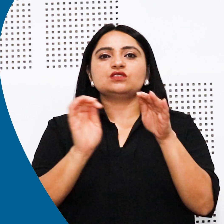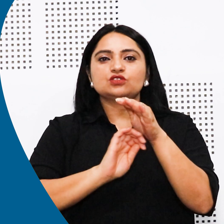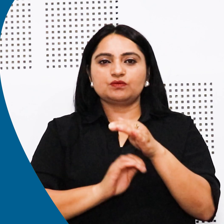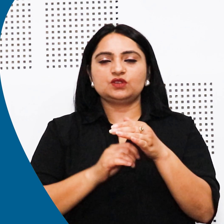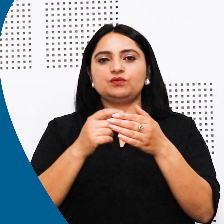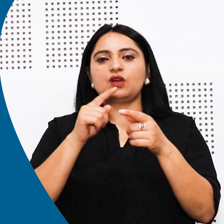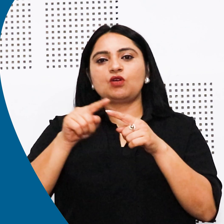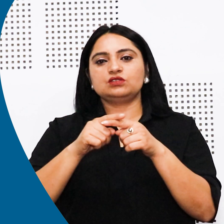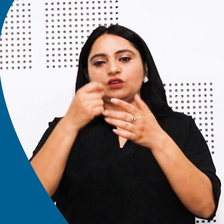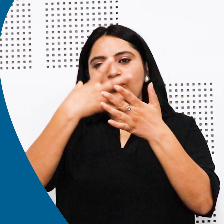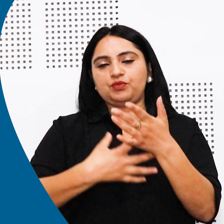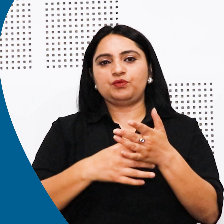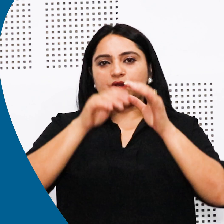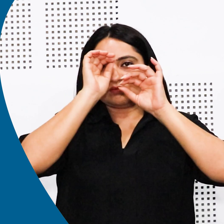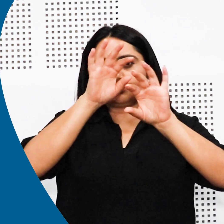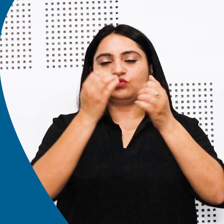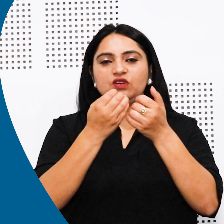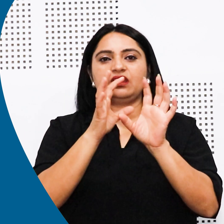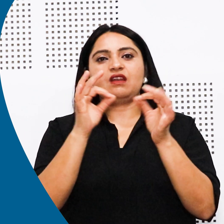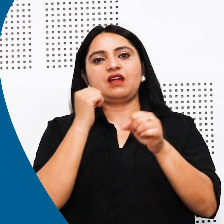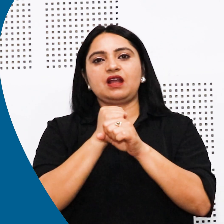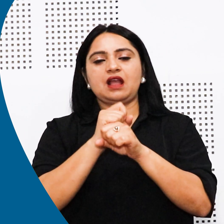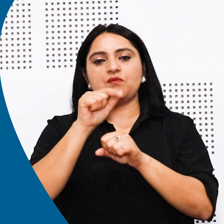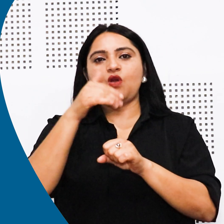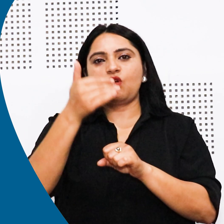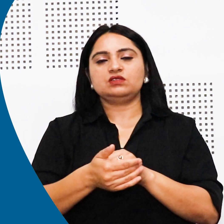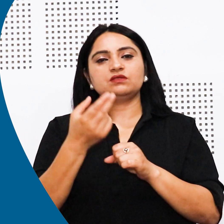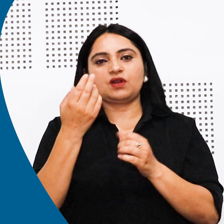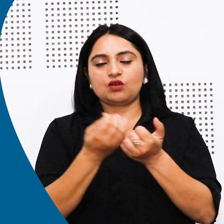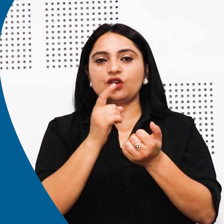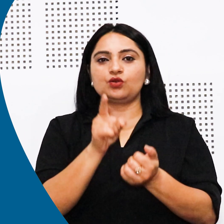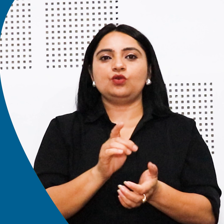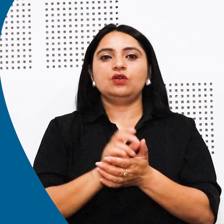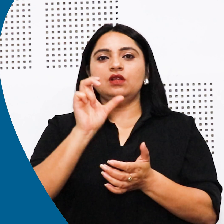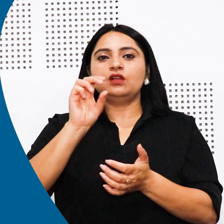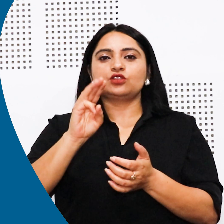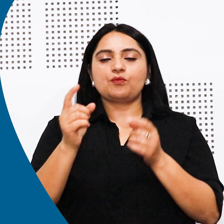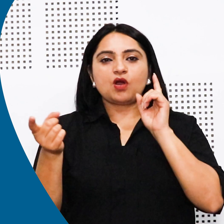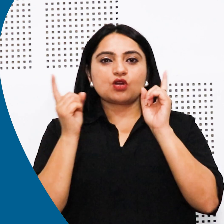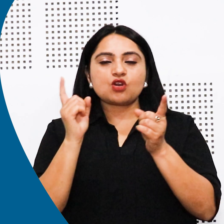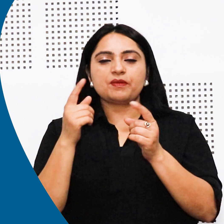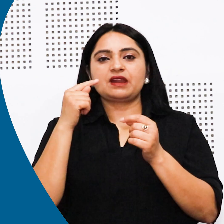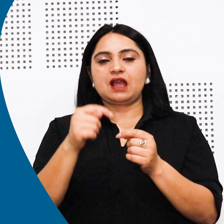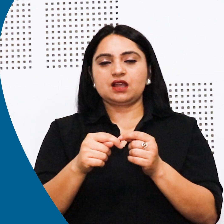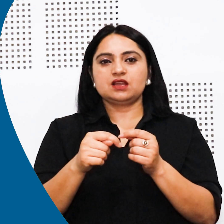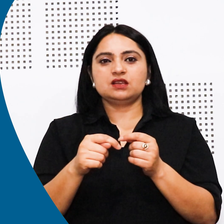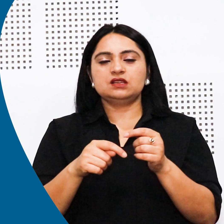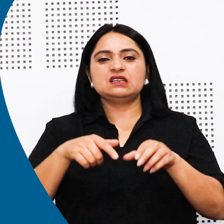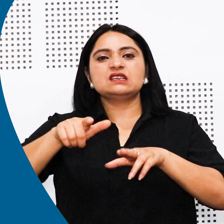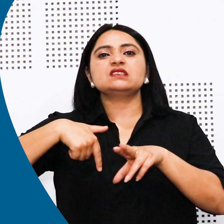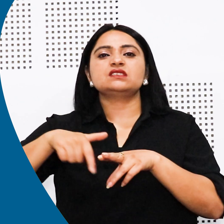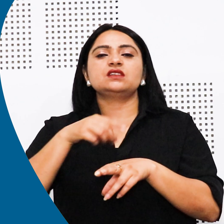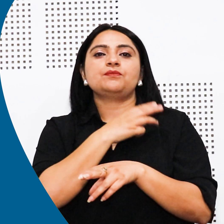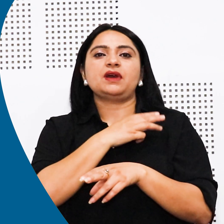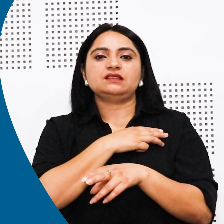विवरण पेश गर्ने लगायतका काम अहिलेसम्म भएका हुन्। दमक नगरपालिकाका इन्जिनियर